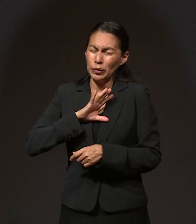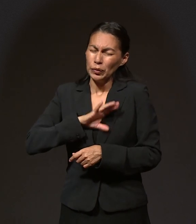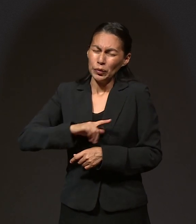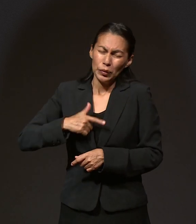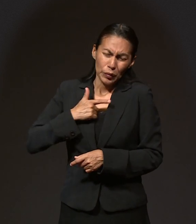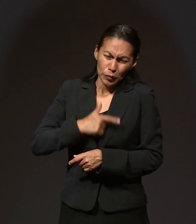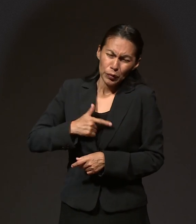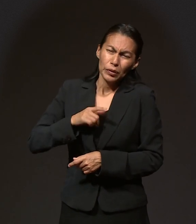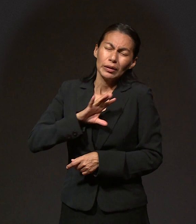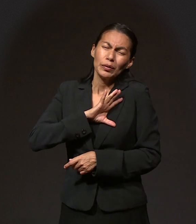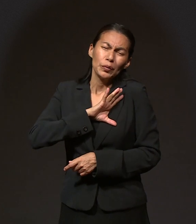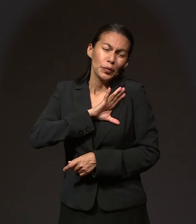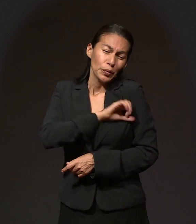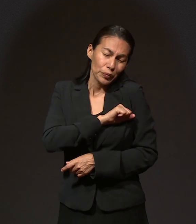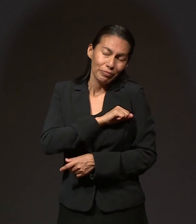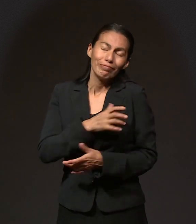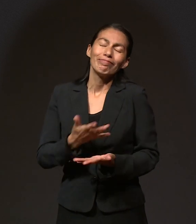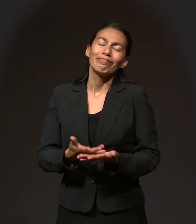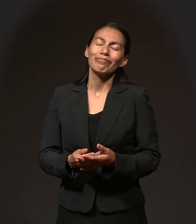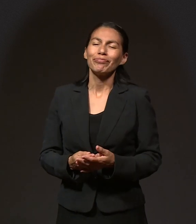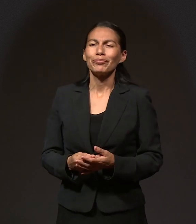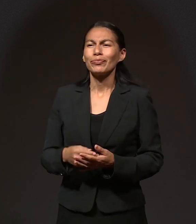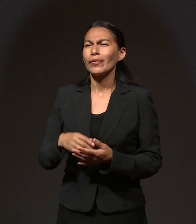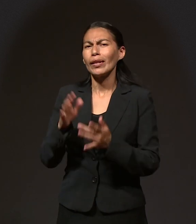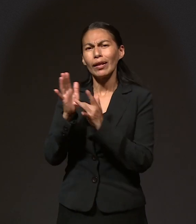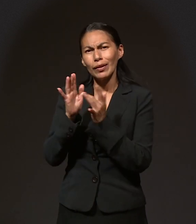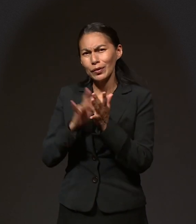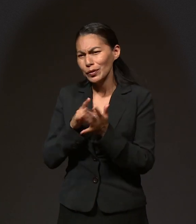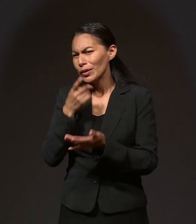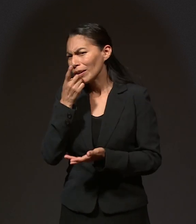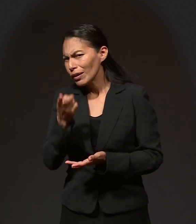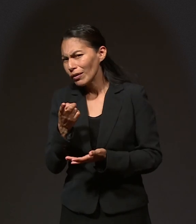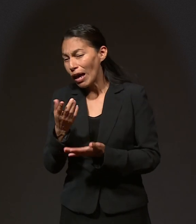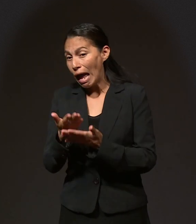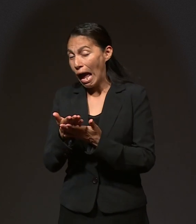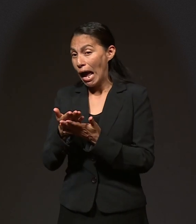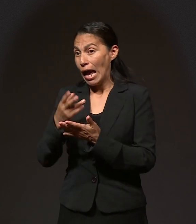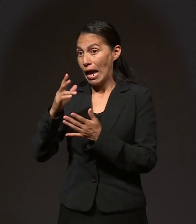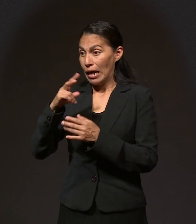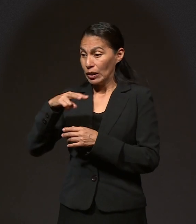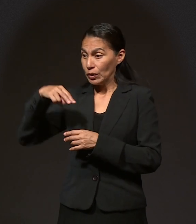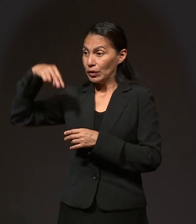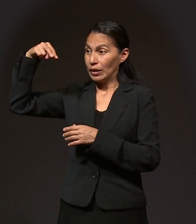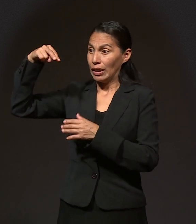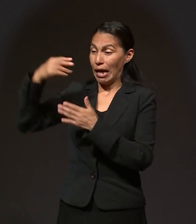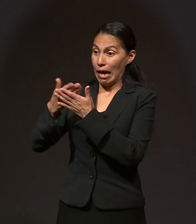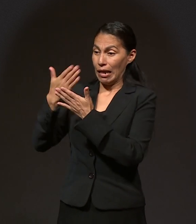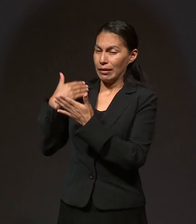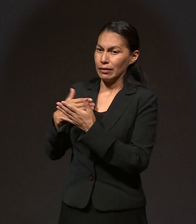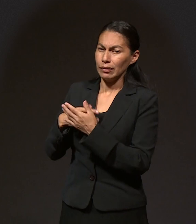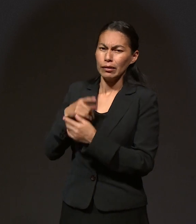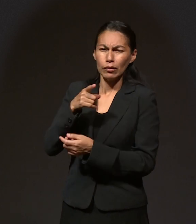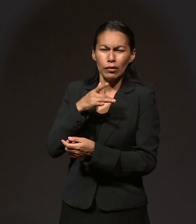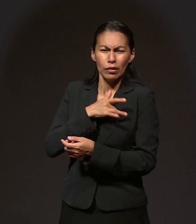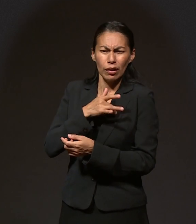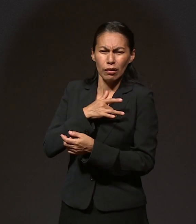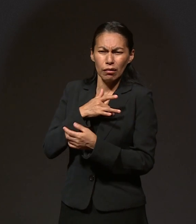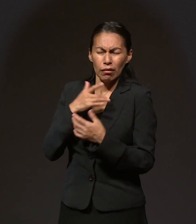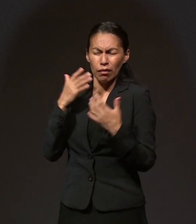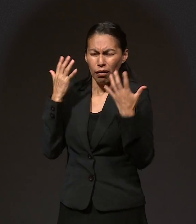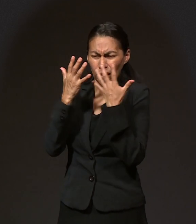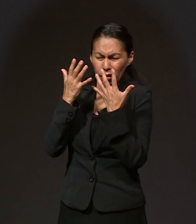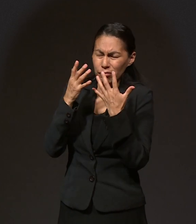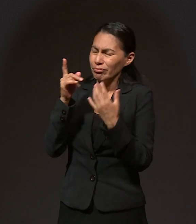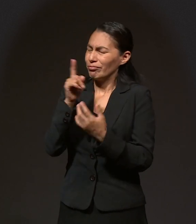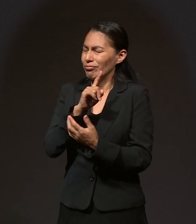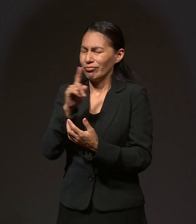llama la atención, la que me gusta, la que mi favorita, por decir así, es lo que Jesús sí pronunció antes de irse al cielo. Señor, no se turba